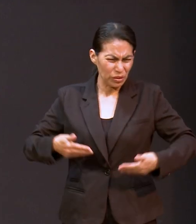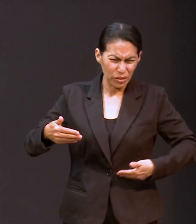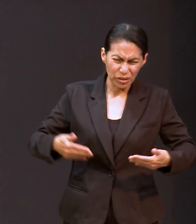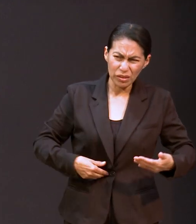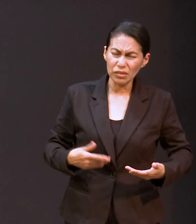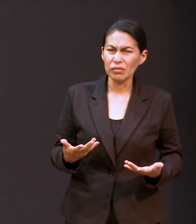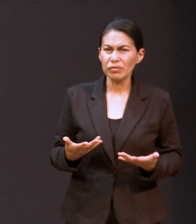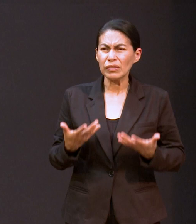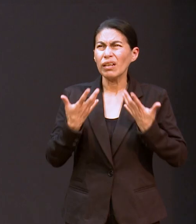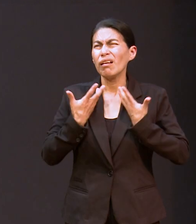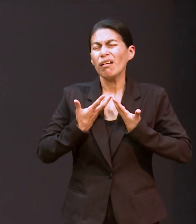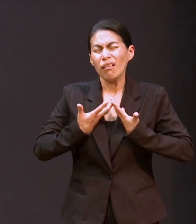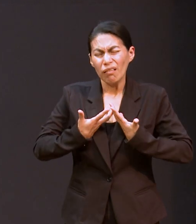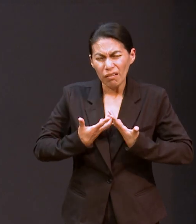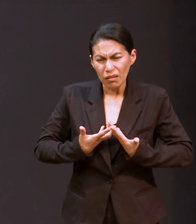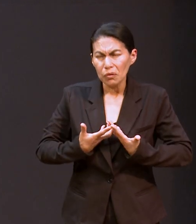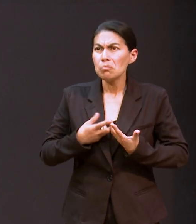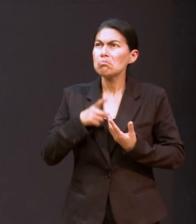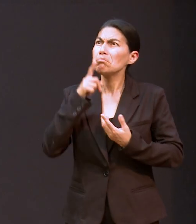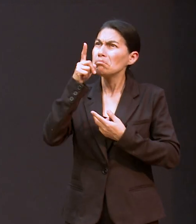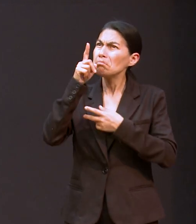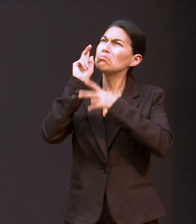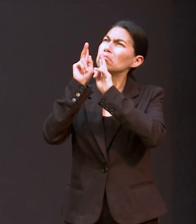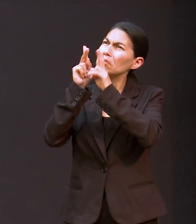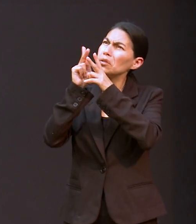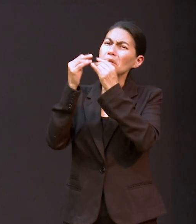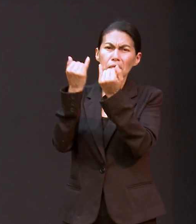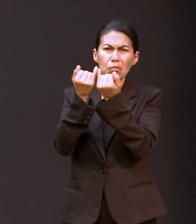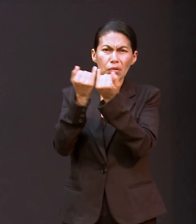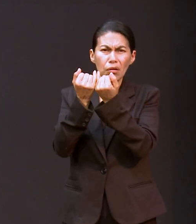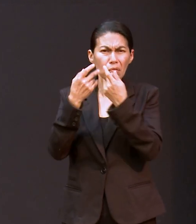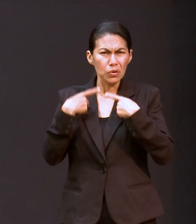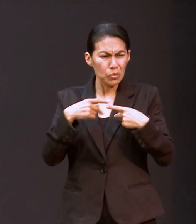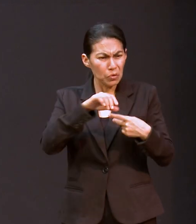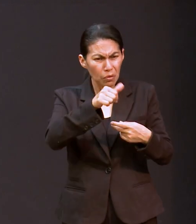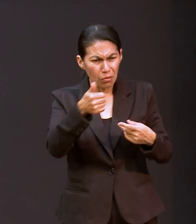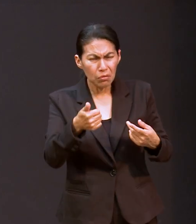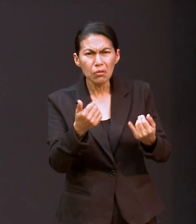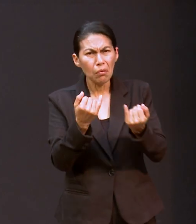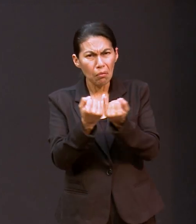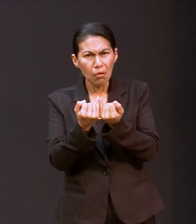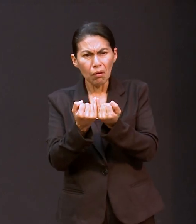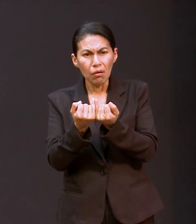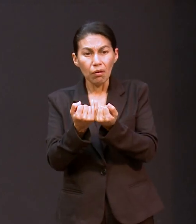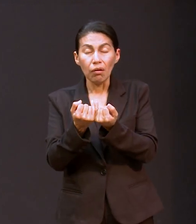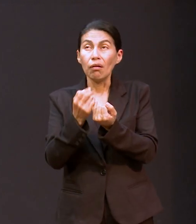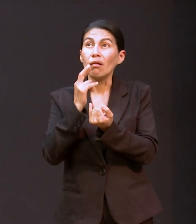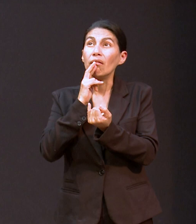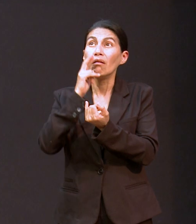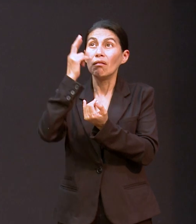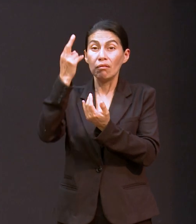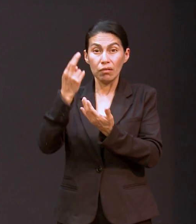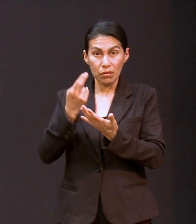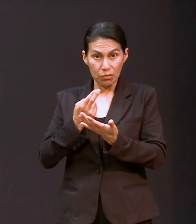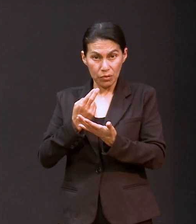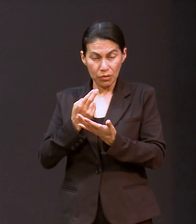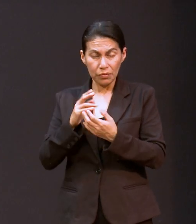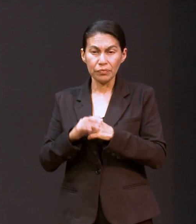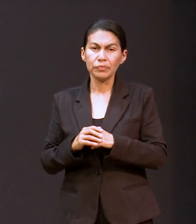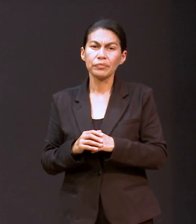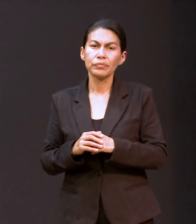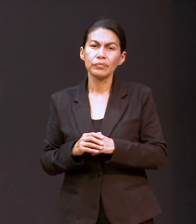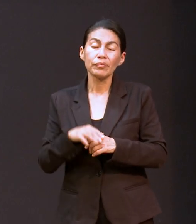no Estamos contentos tú le puedes hablar a Dios Como le hablas a cualquier otra persona Ahora tengo cuidado cuando él te responda